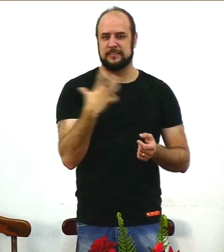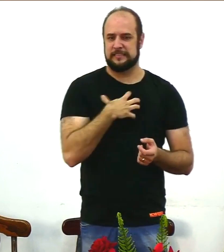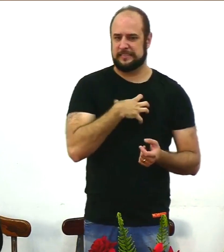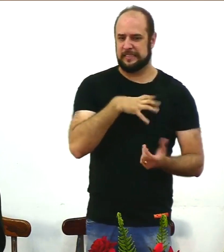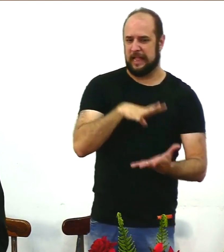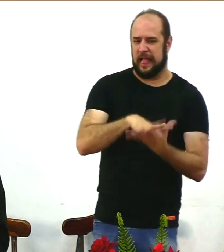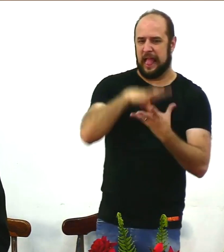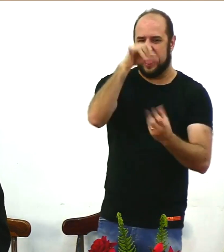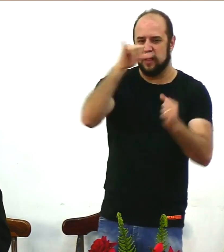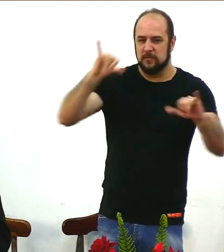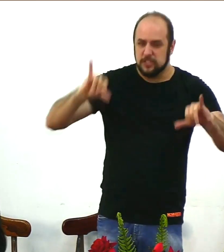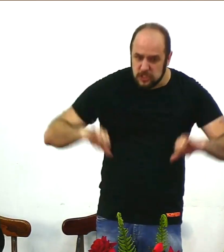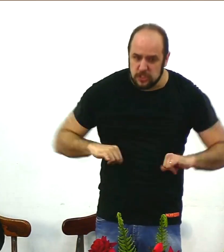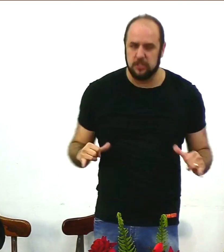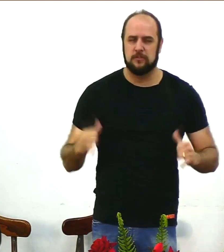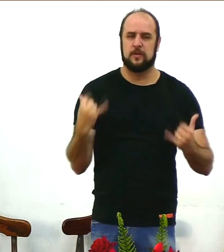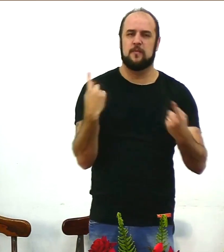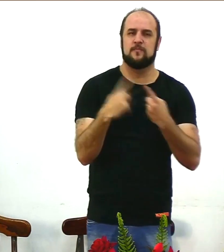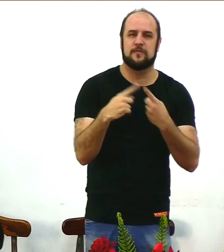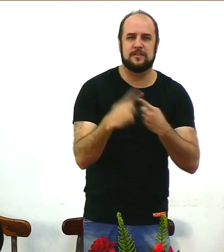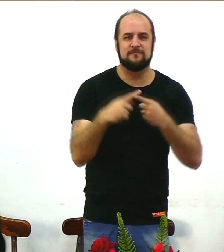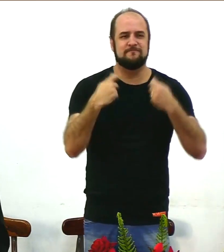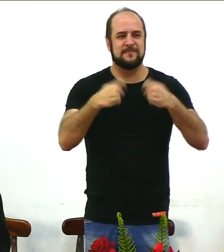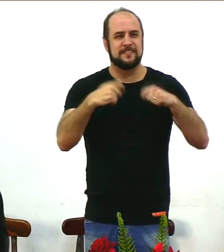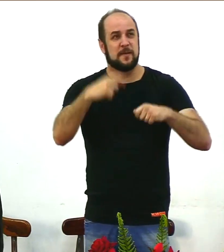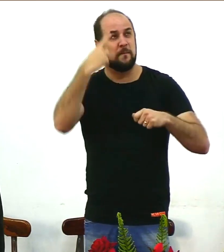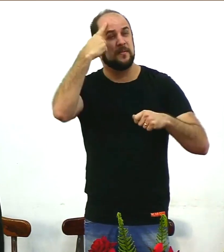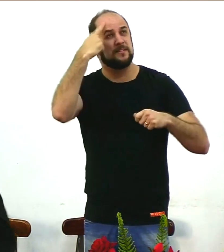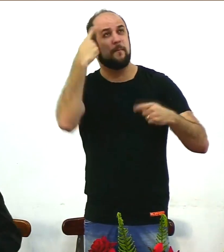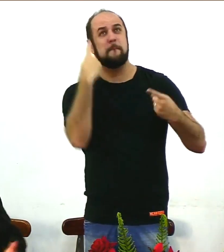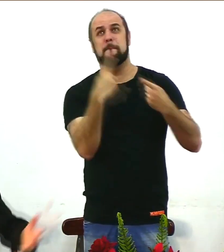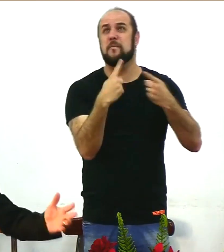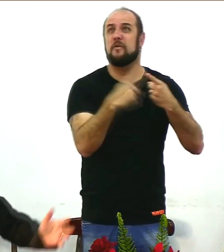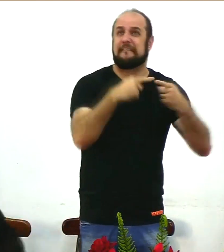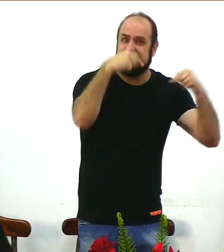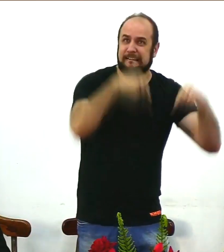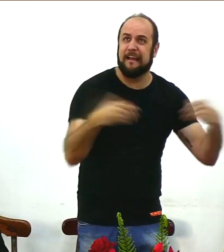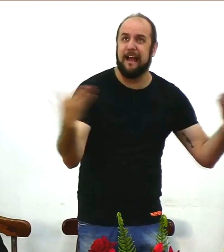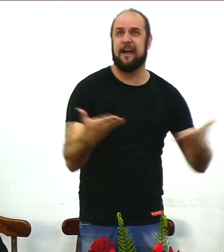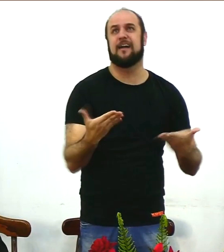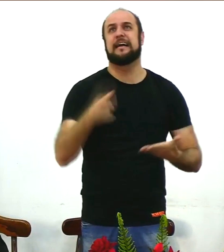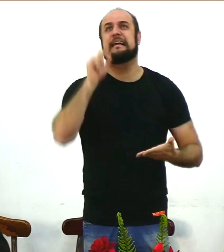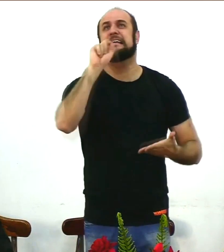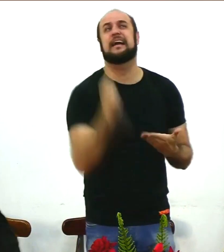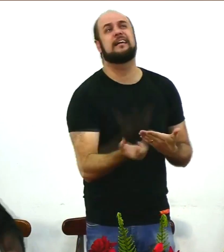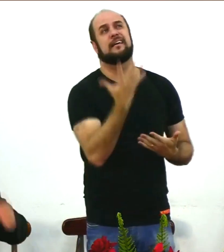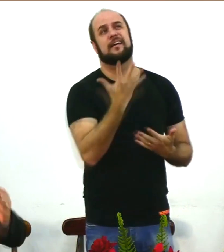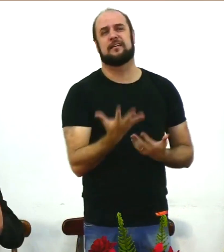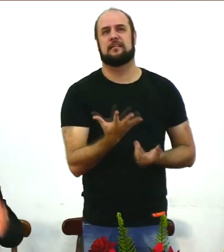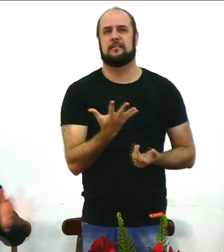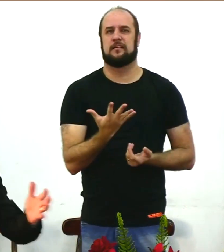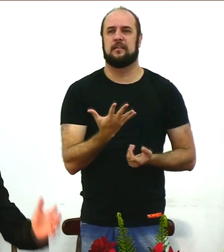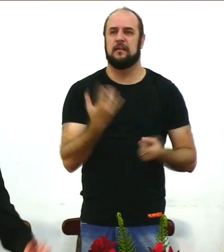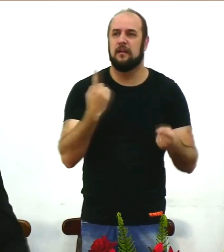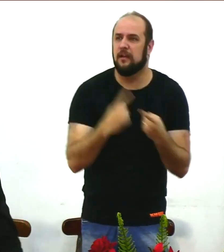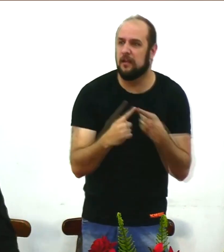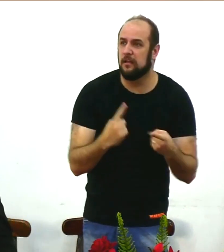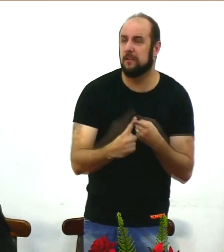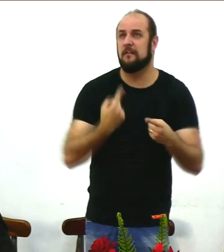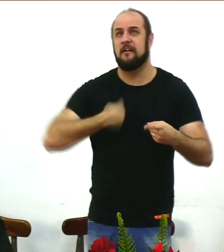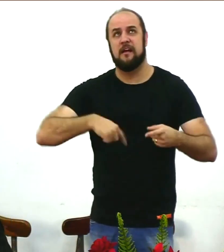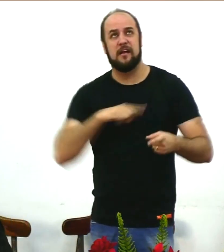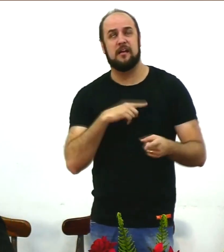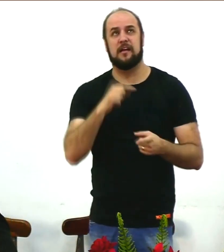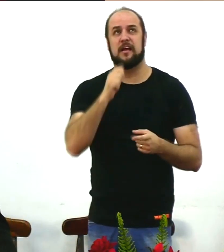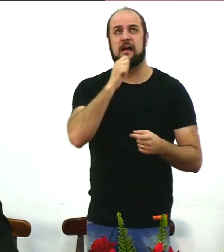idolatrias e de zombaria? Então a distância, na verdade, os levava ao